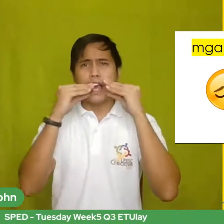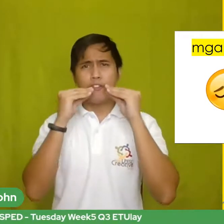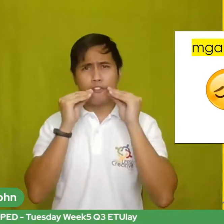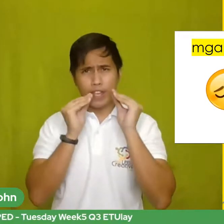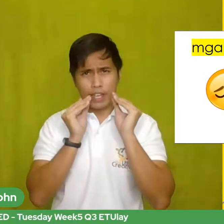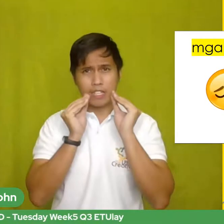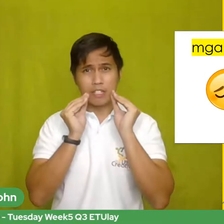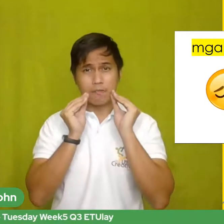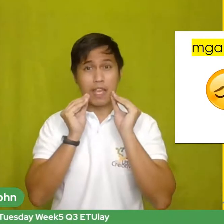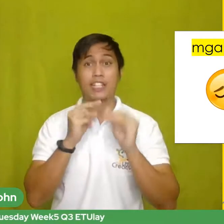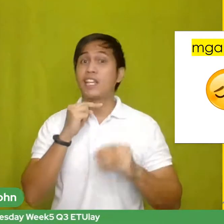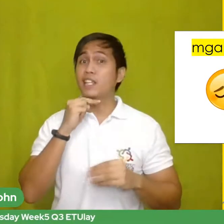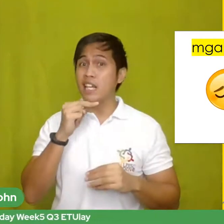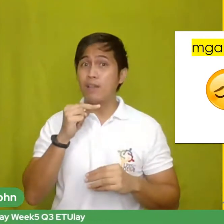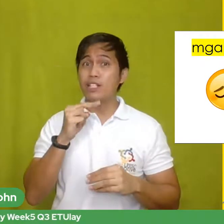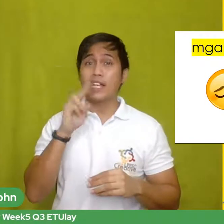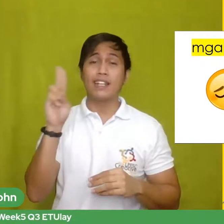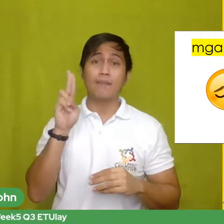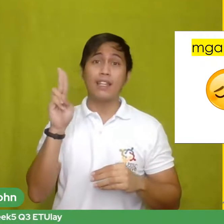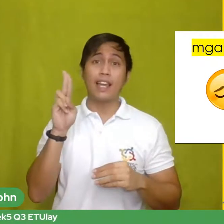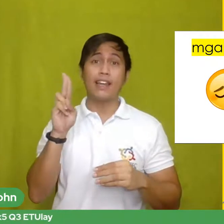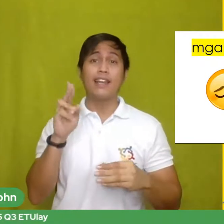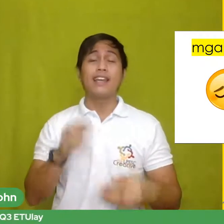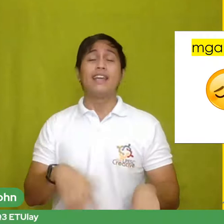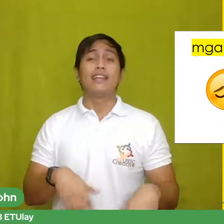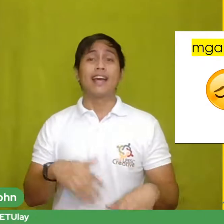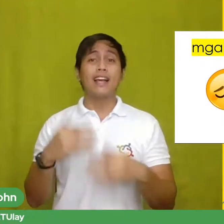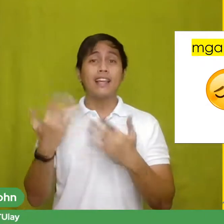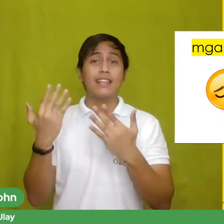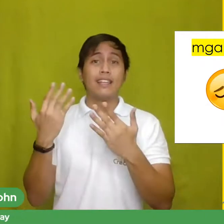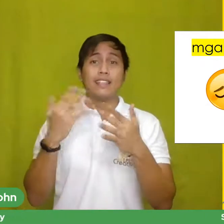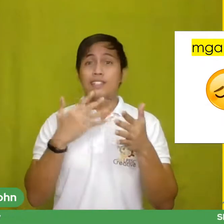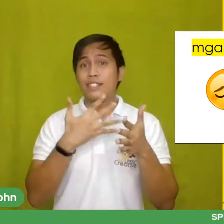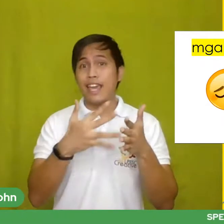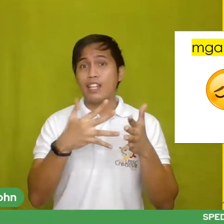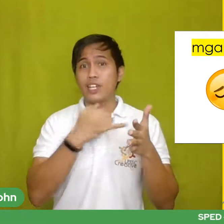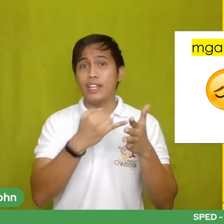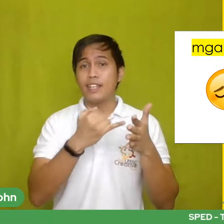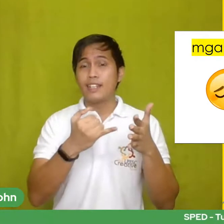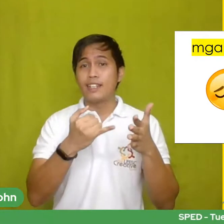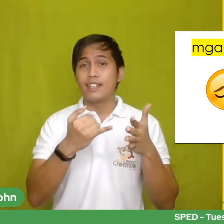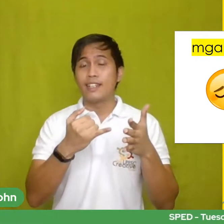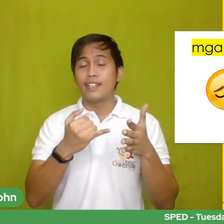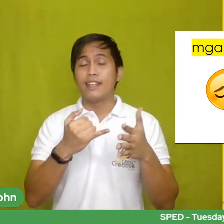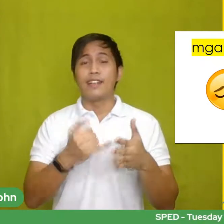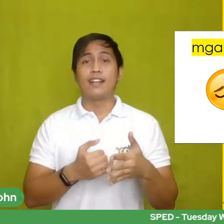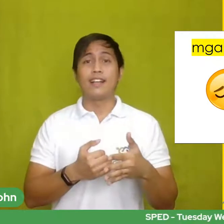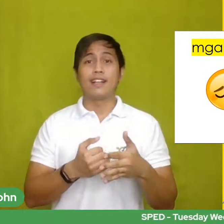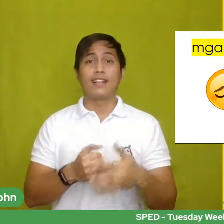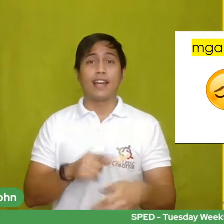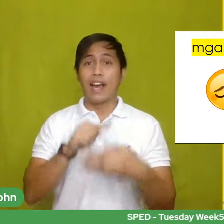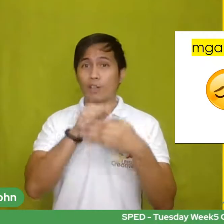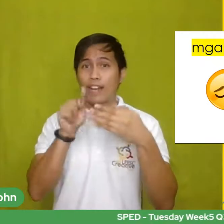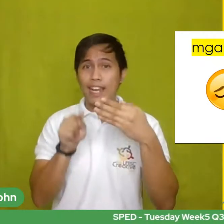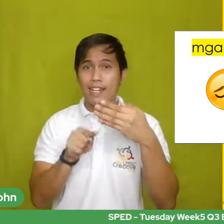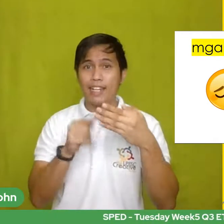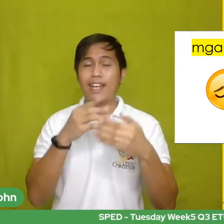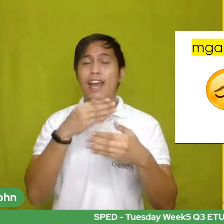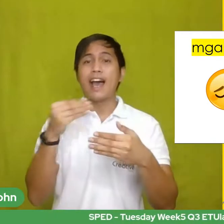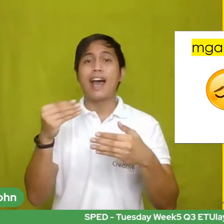sad face. Kasi hindi naman siya ginamitan ng sketching, ng outlining,